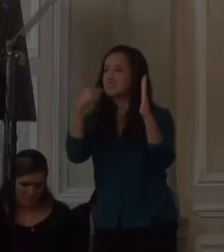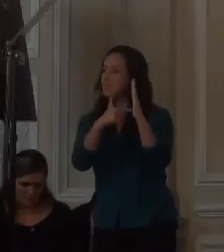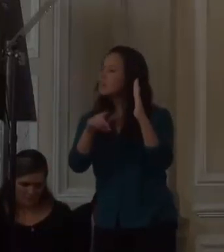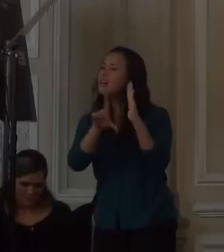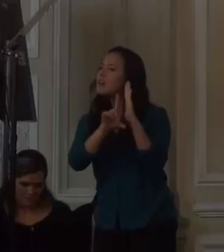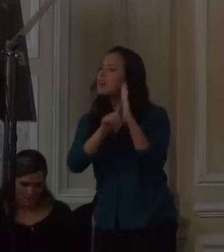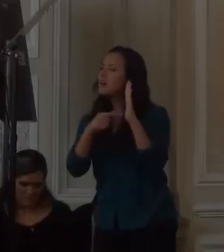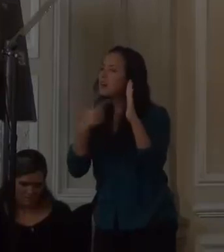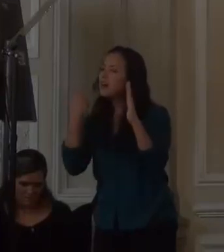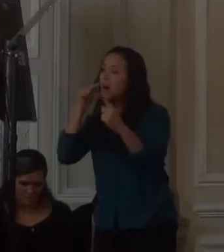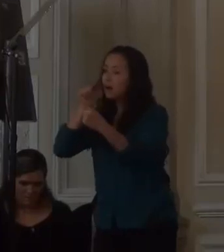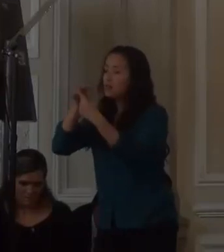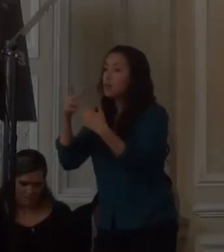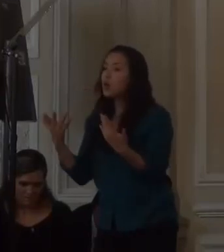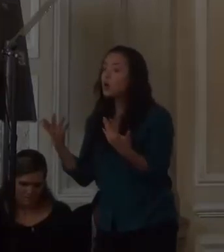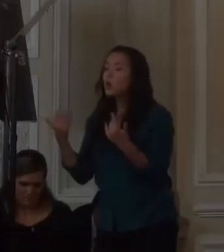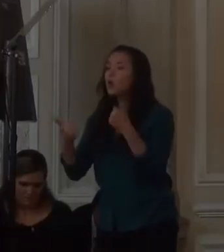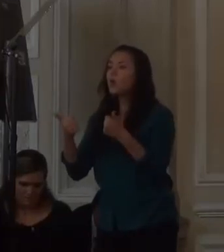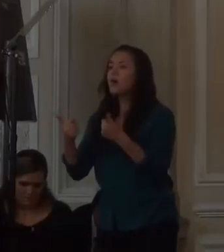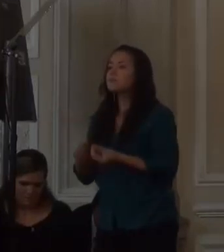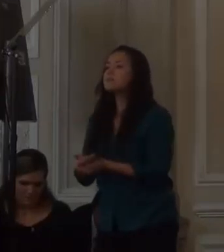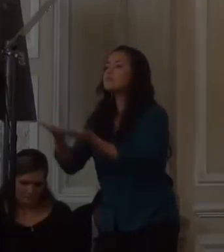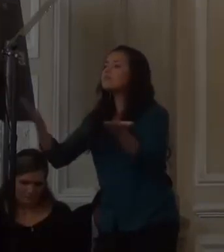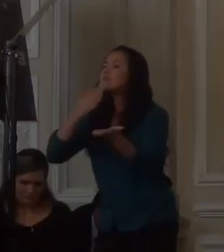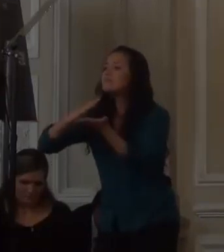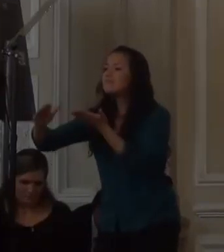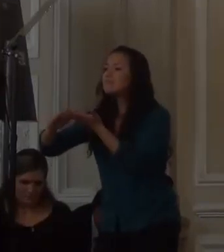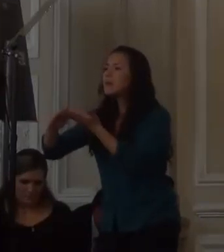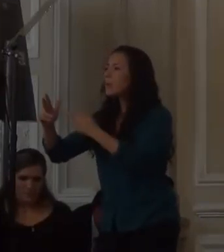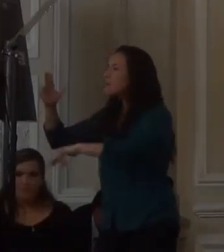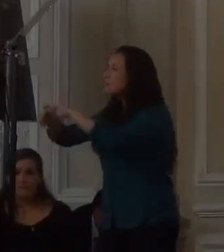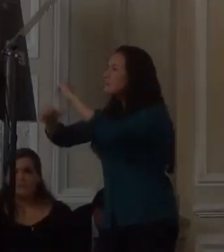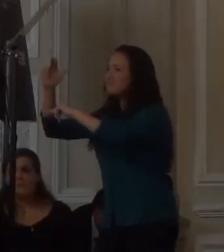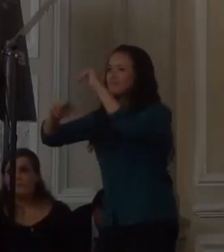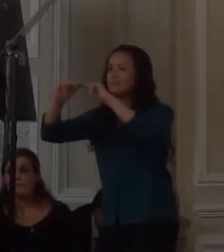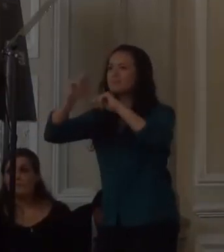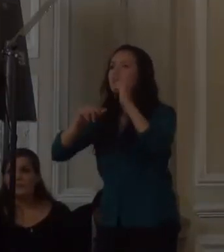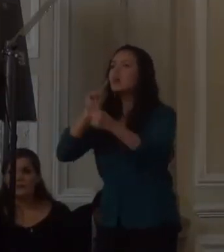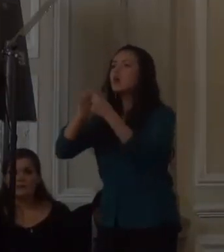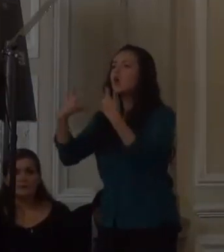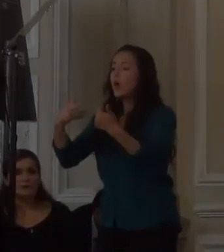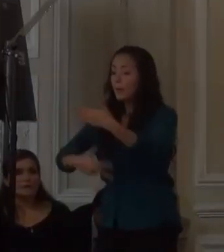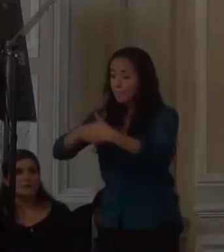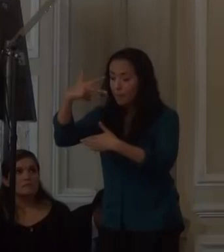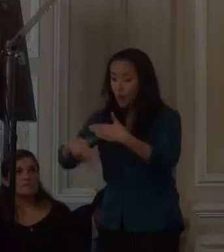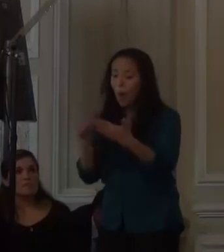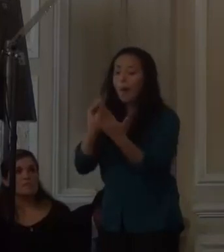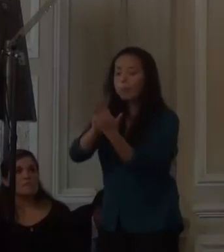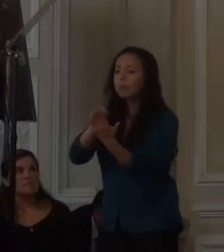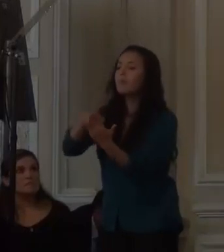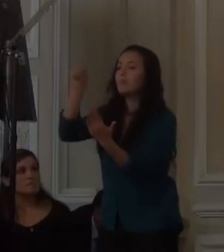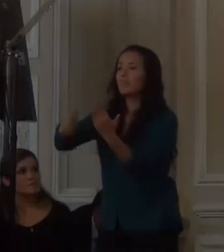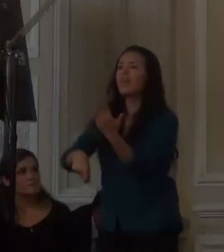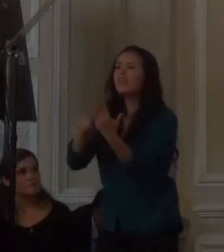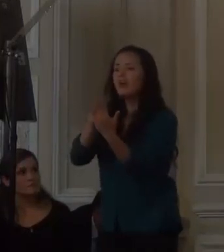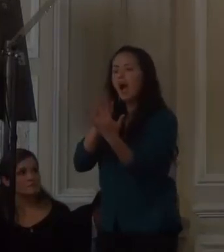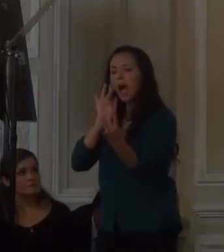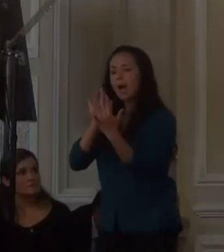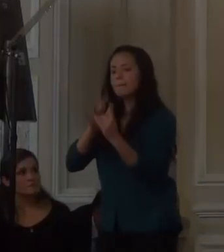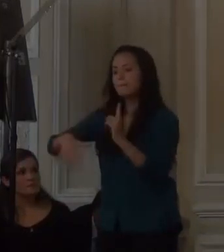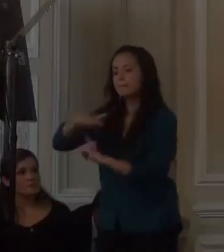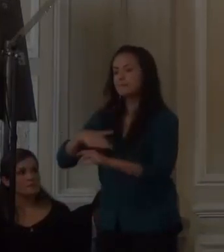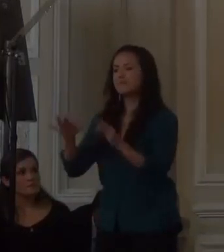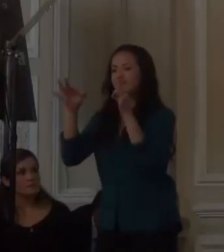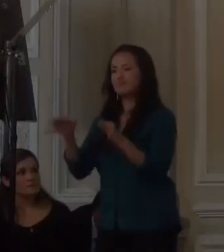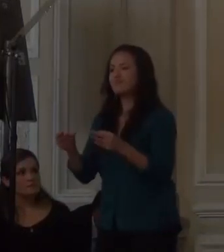requisito para el otorgamiento de licencias de construcción será que los proyectos cuenten con las condiciones mínimas para